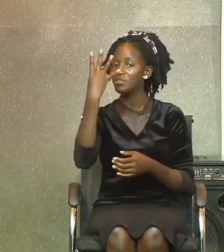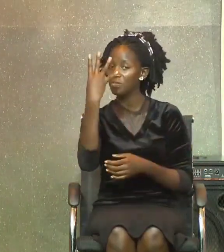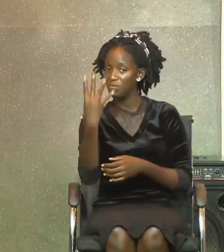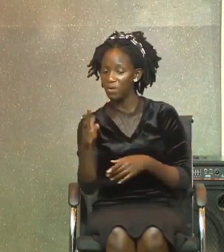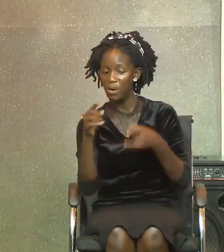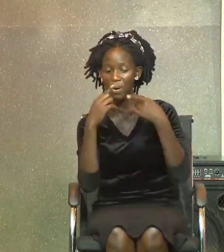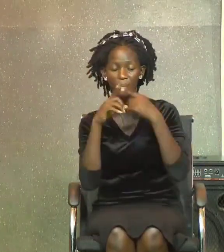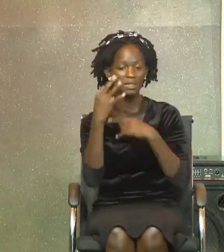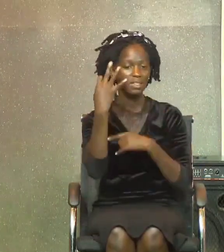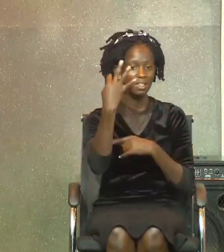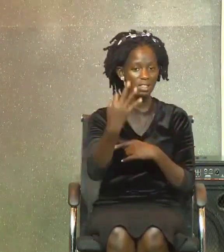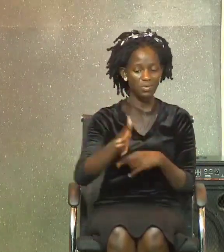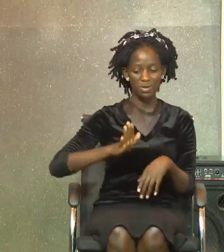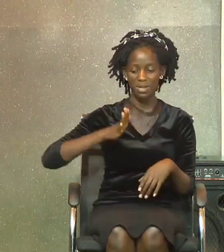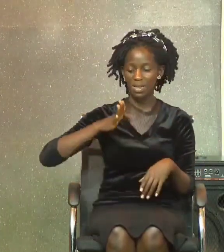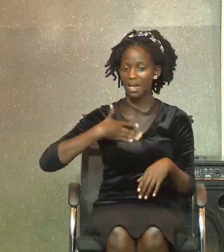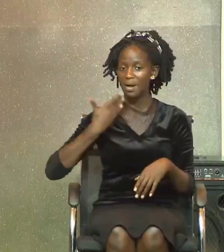kunze